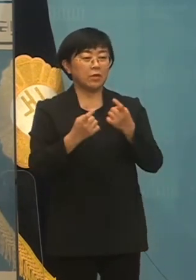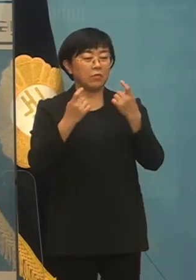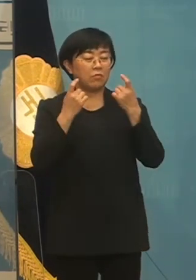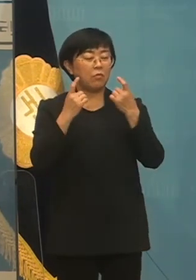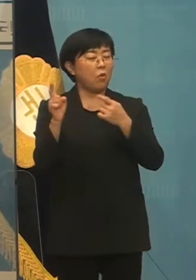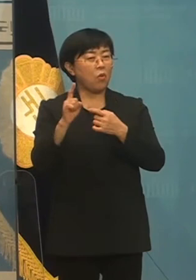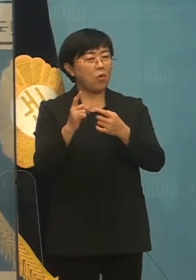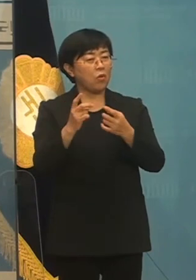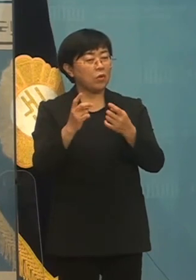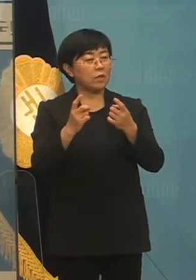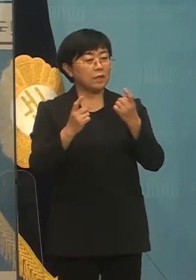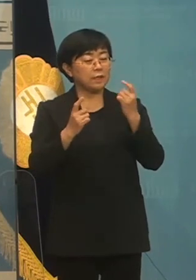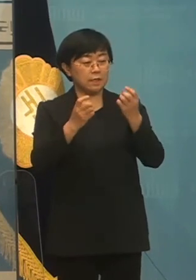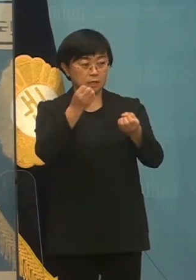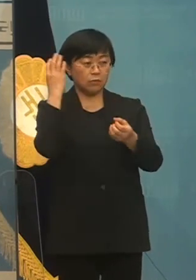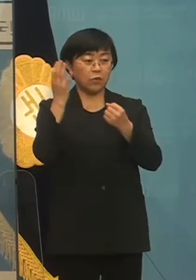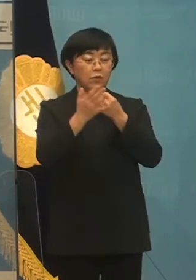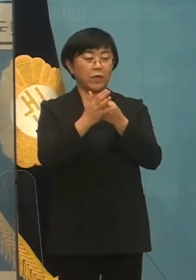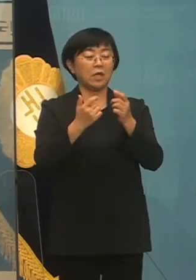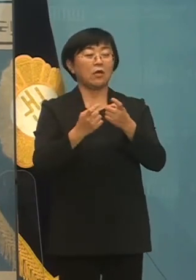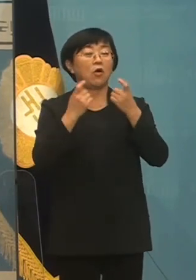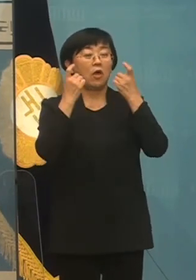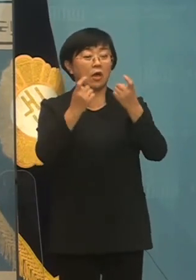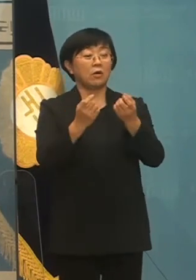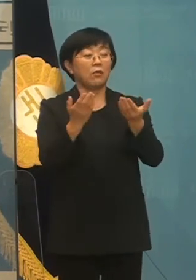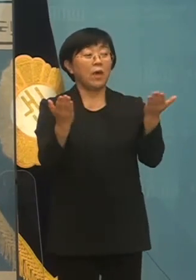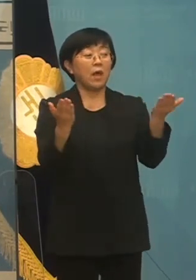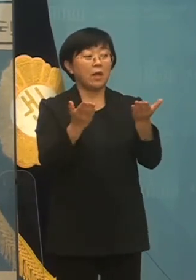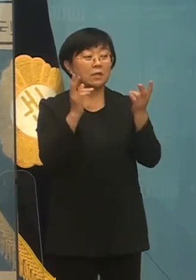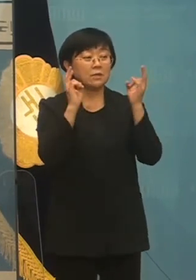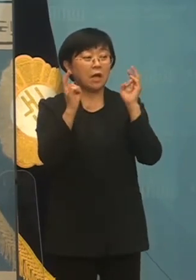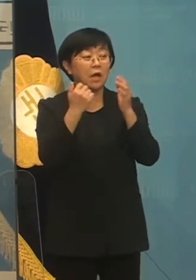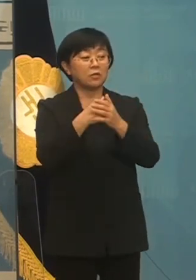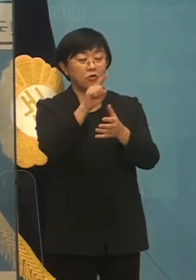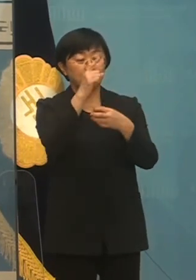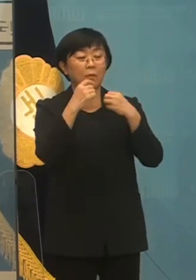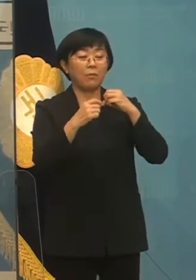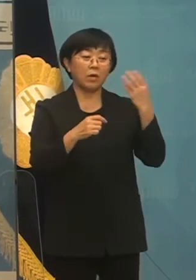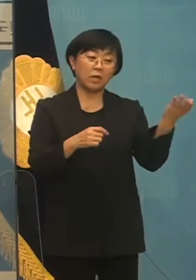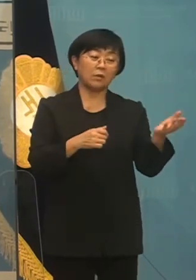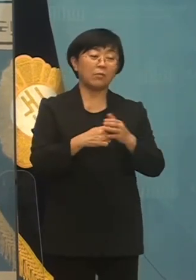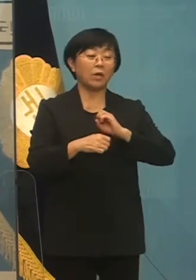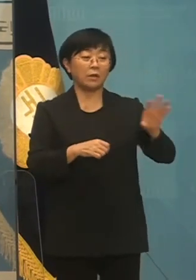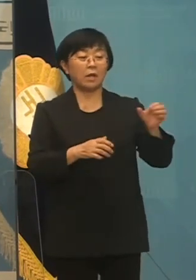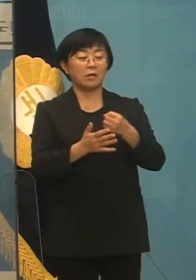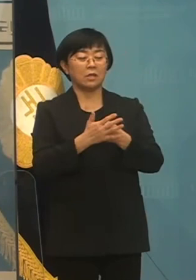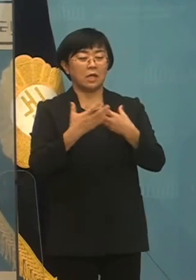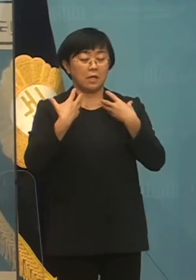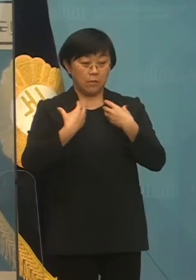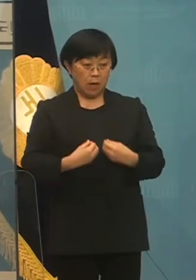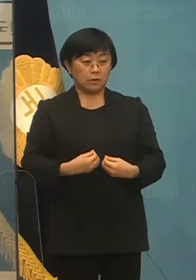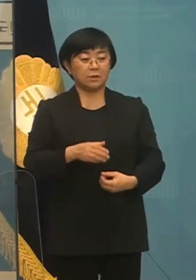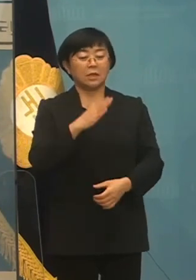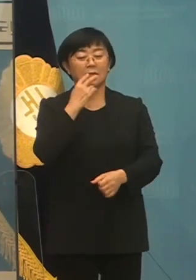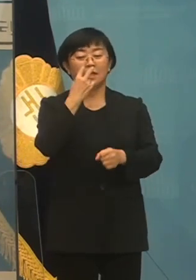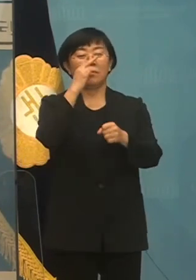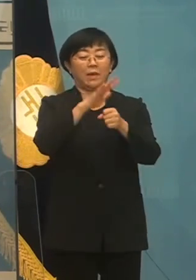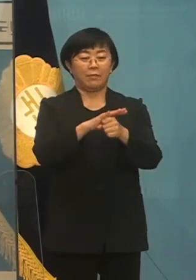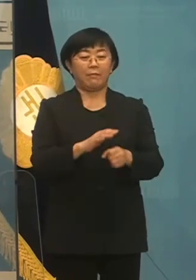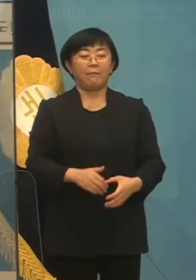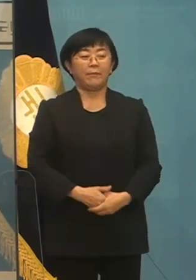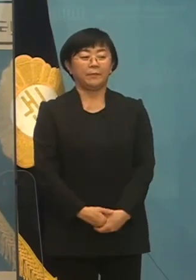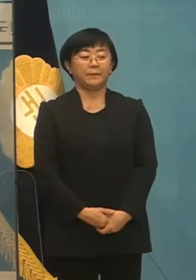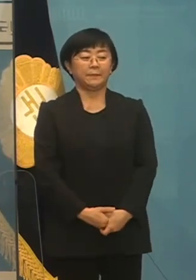여행신문에 여행업 정보가 버렸나? 라는 기사 제목을 보며 실망스러움을 넘어 참담한 심정을 느낍니다.